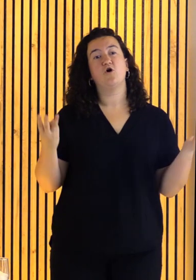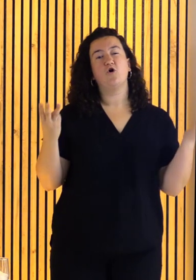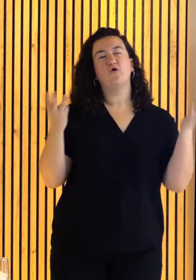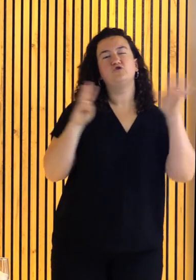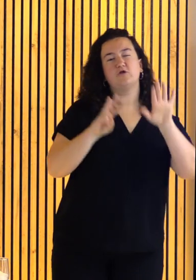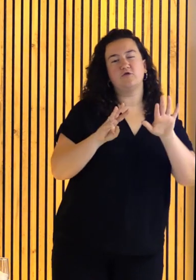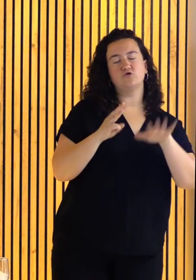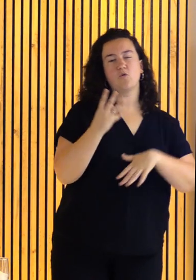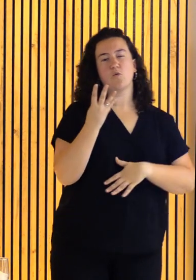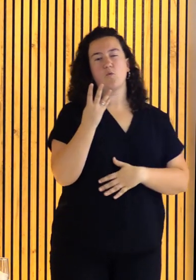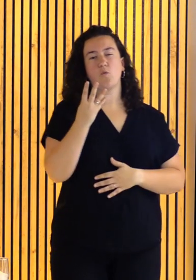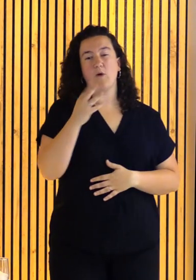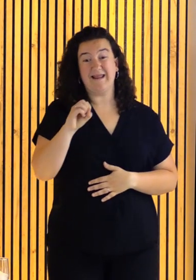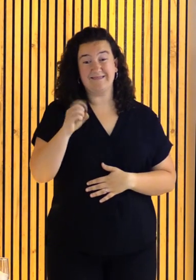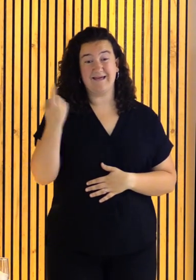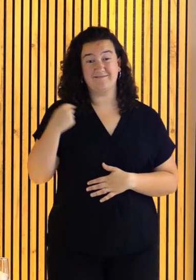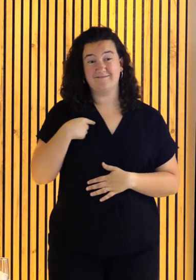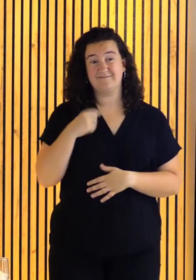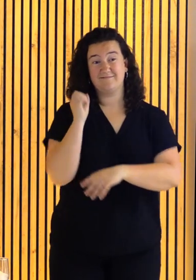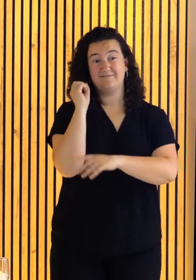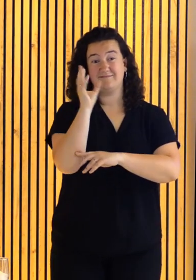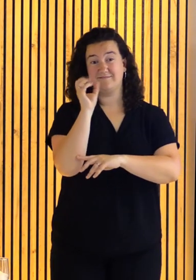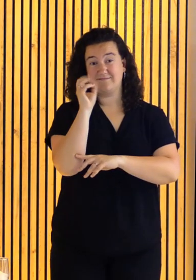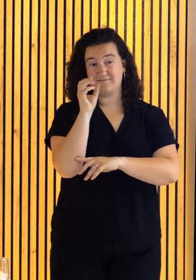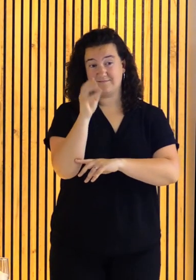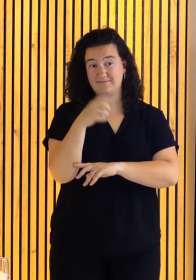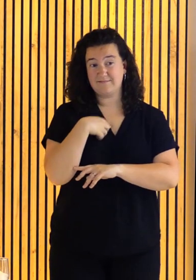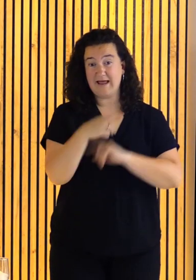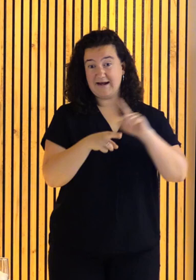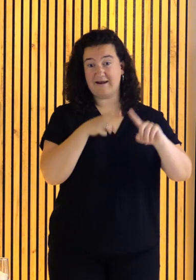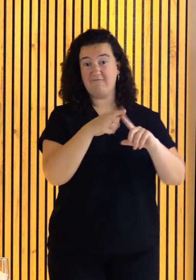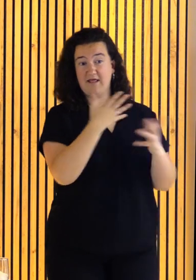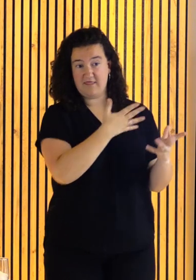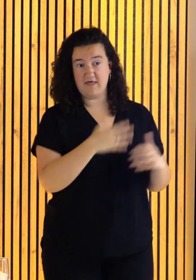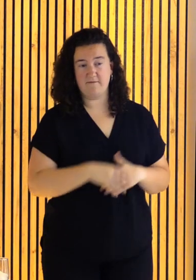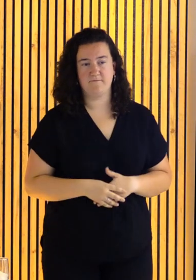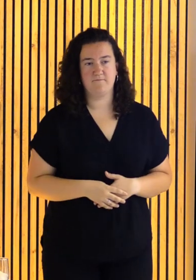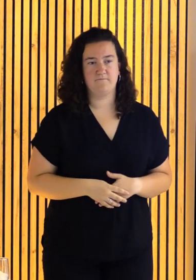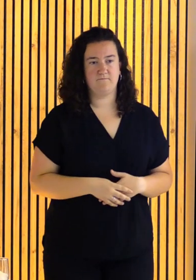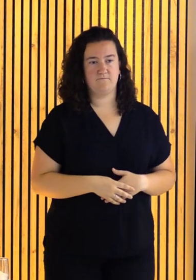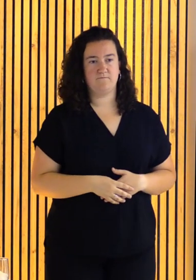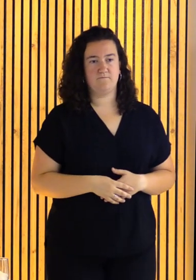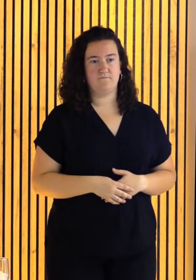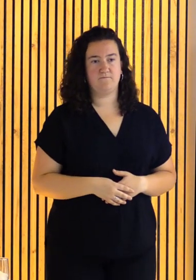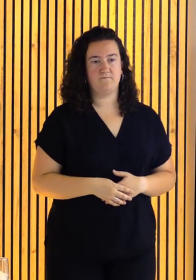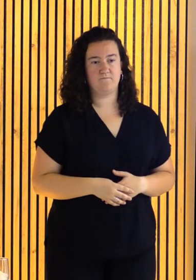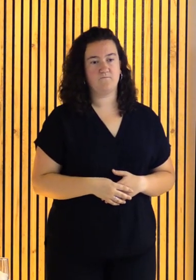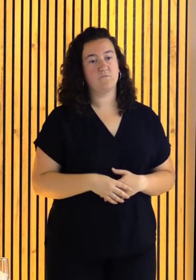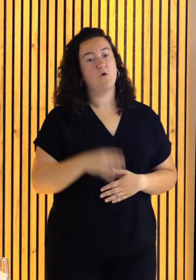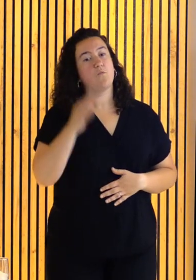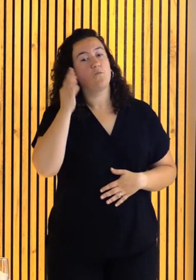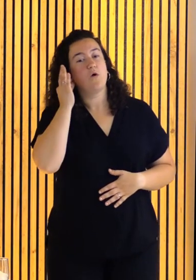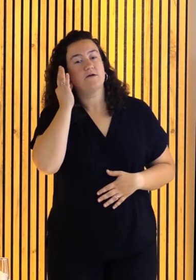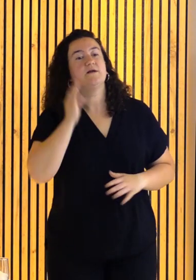itzaldi bati egiten dio referentzia, bai, Sejourner Truth abolizionista eta feministak beltzak